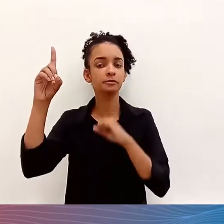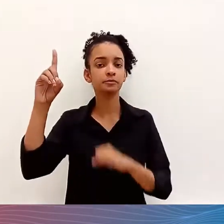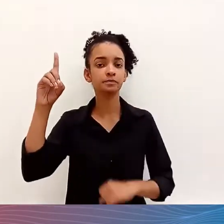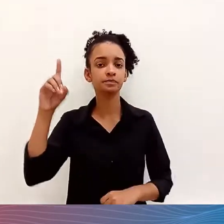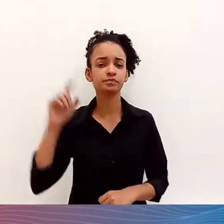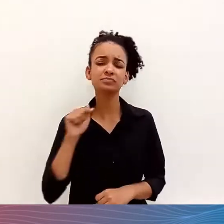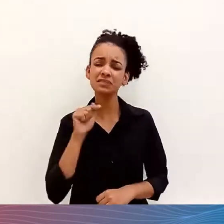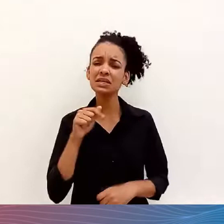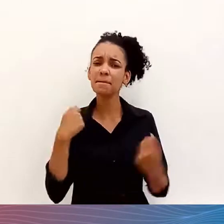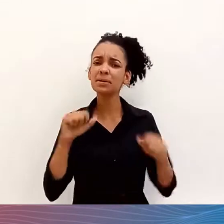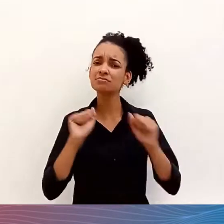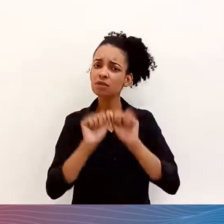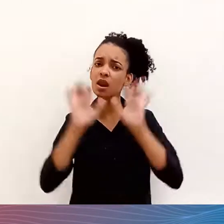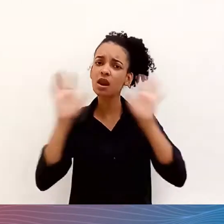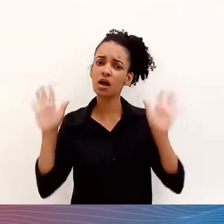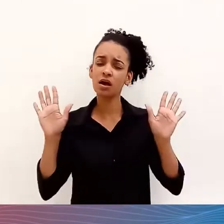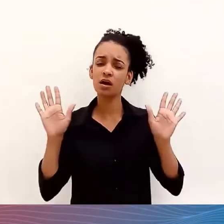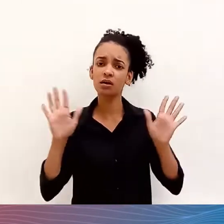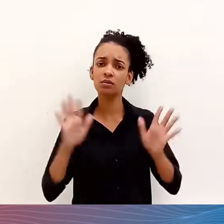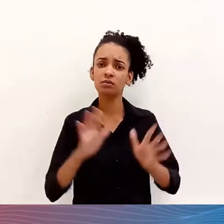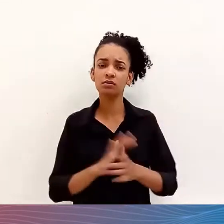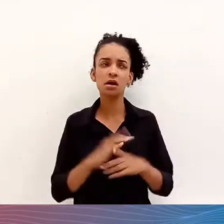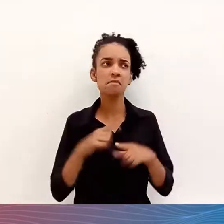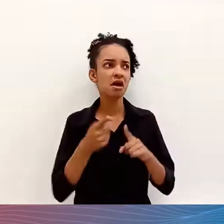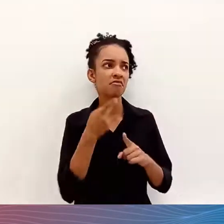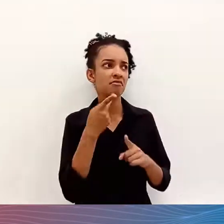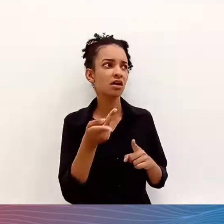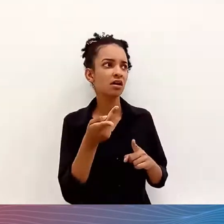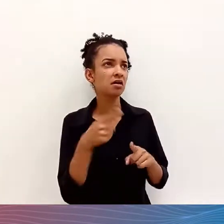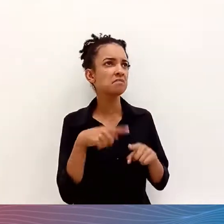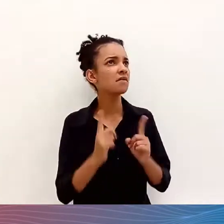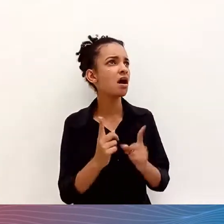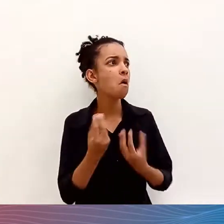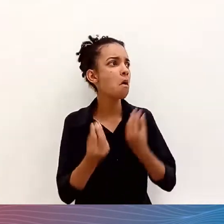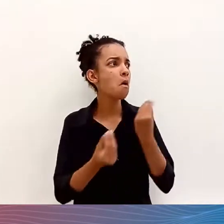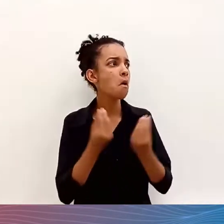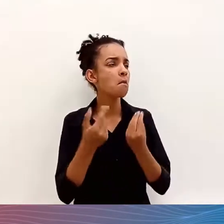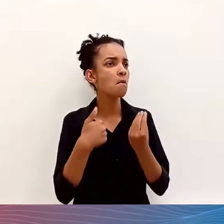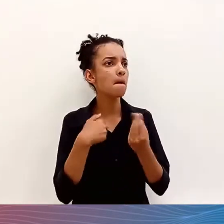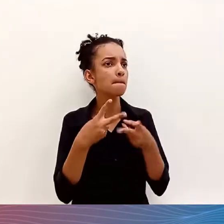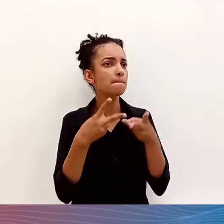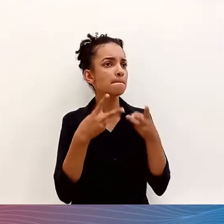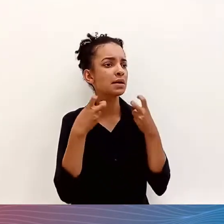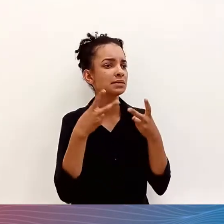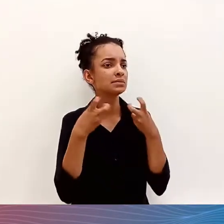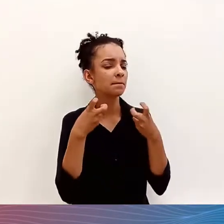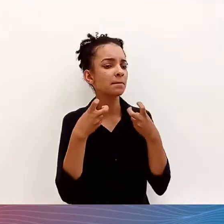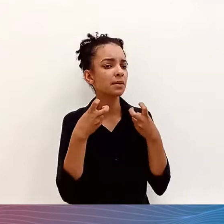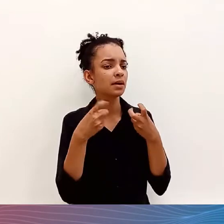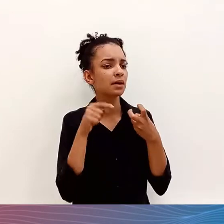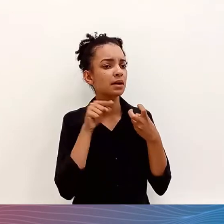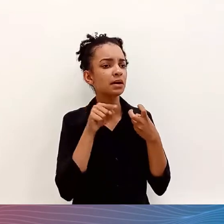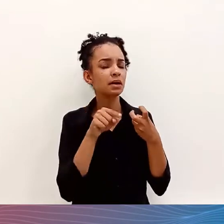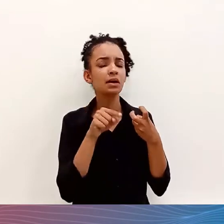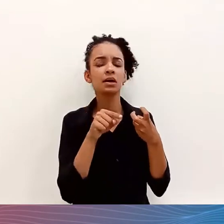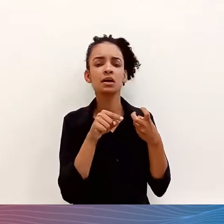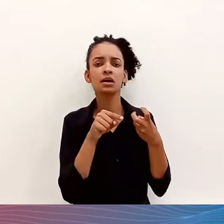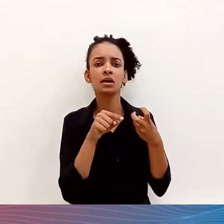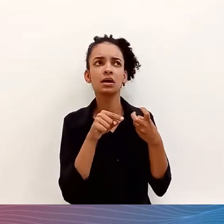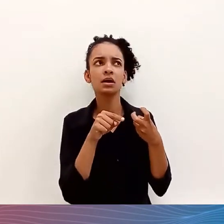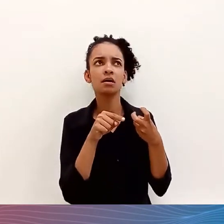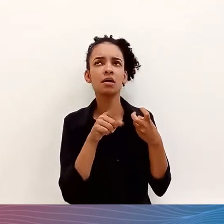irmãos. Mas você vai dizer, como é que eu reconheço que realmente ele foi, né, designado por Deus, ele